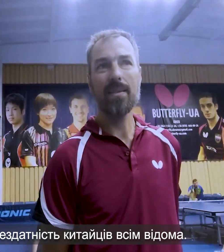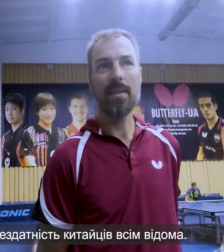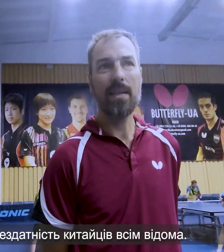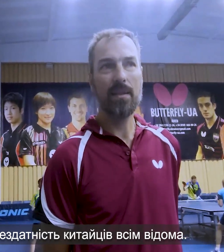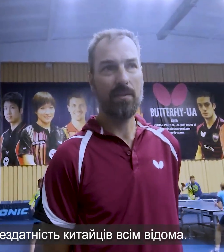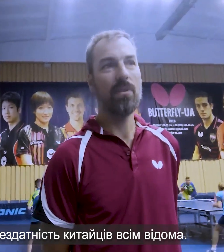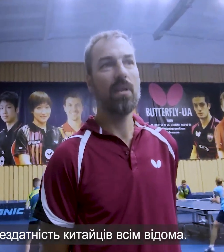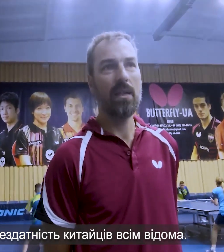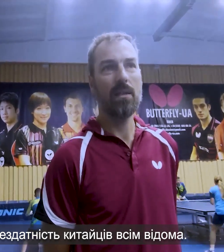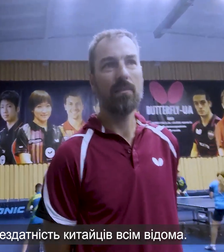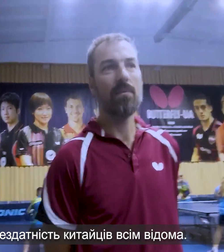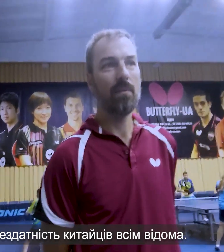працездатність китайців, вона